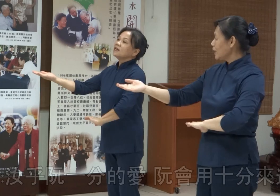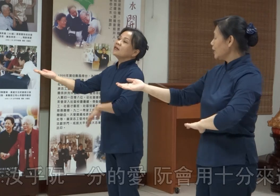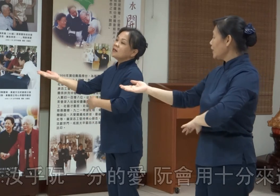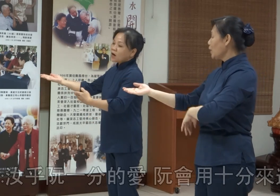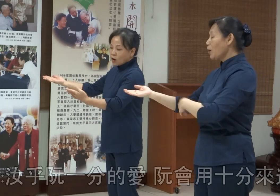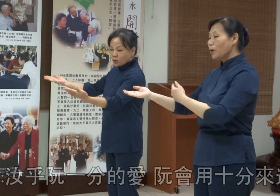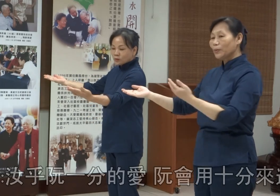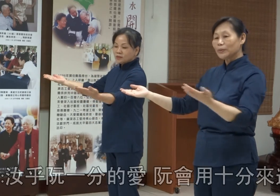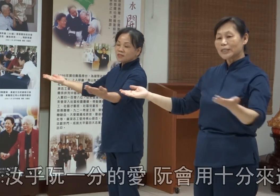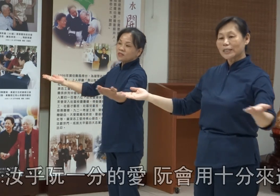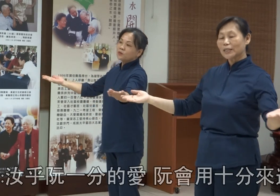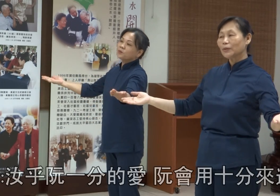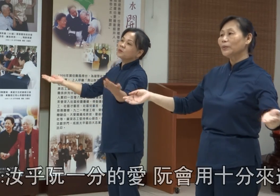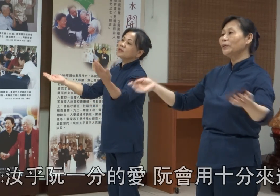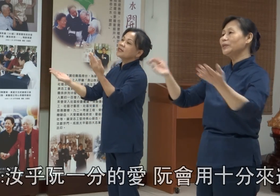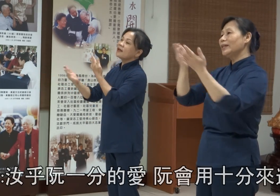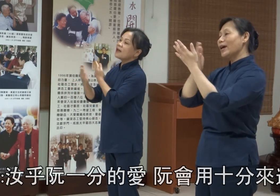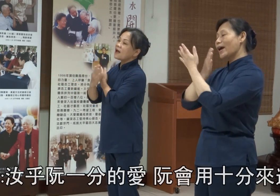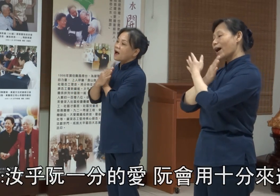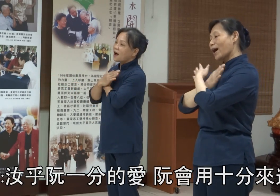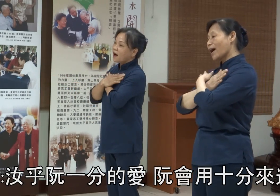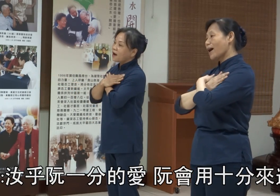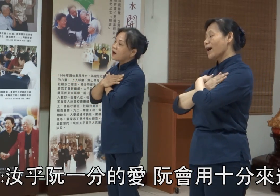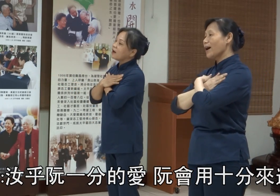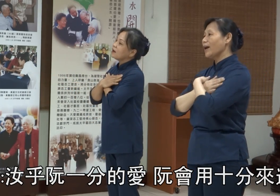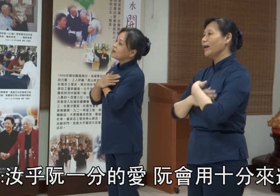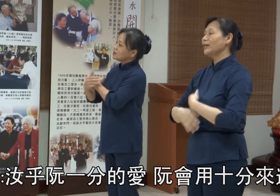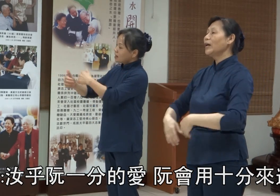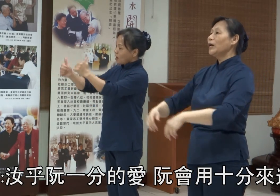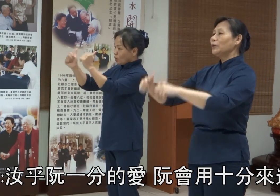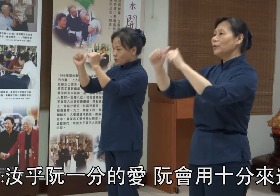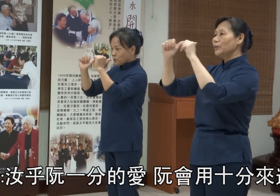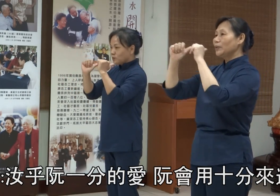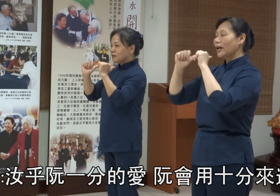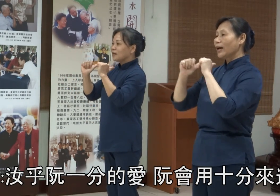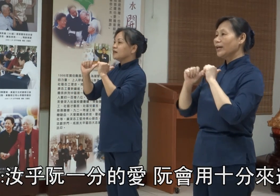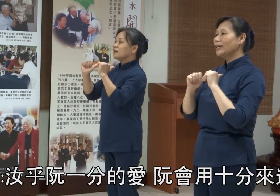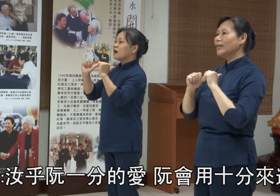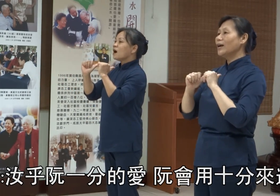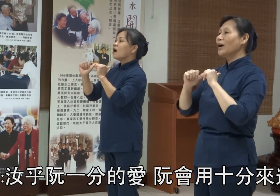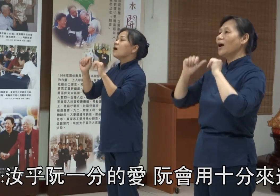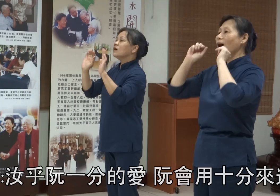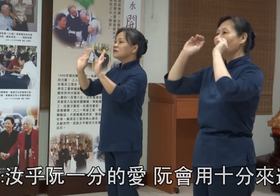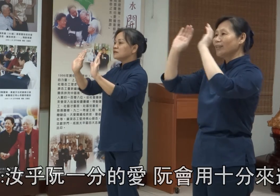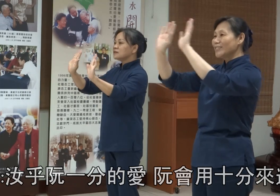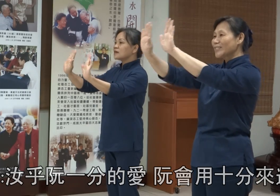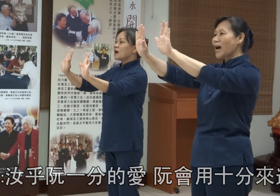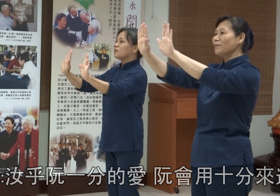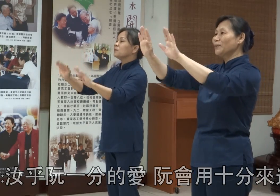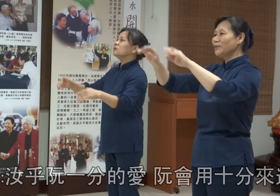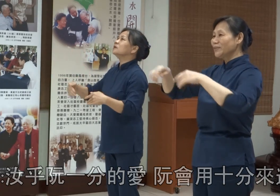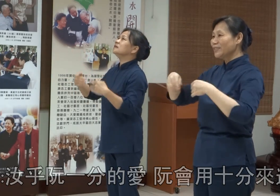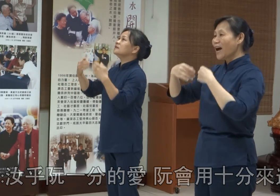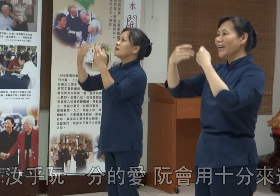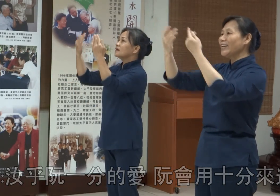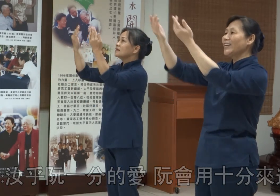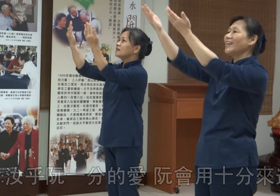情。以后问起我的爱，我的缘咋不来